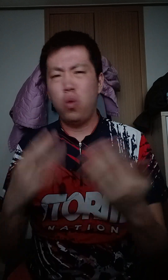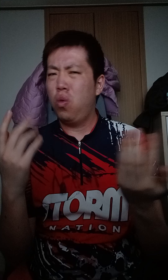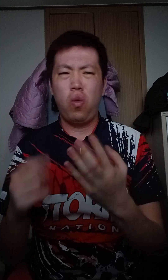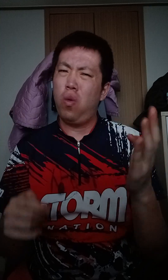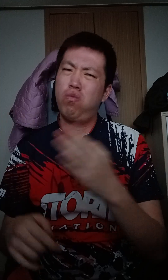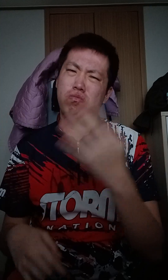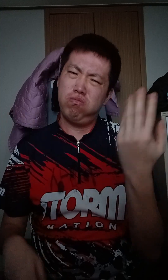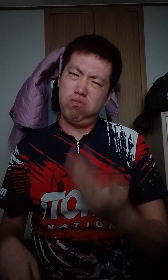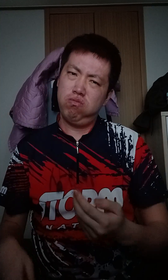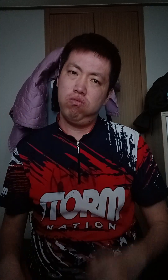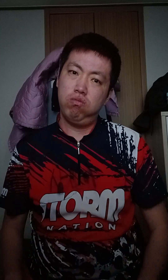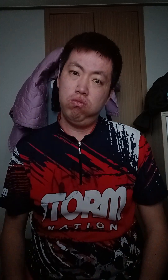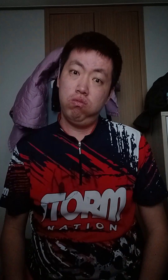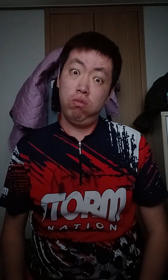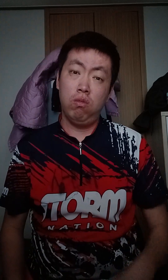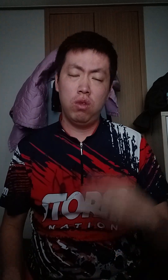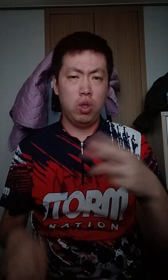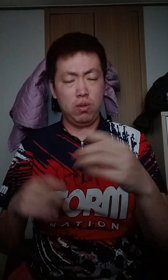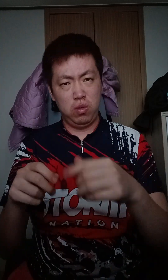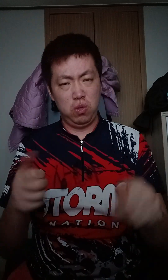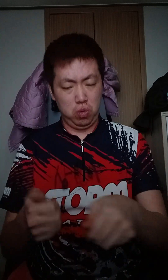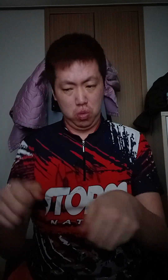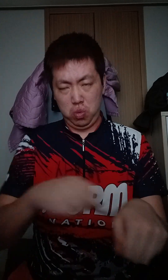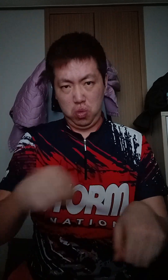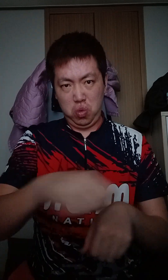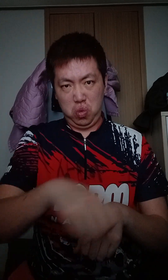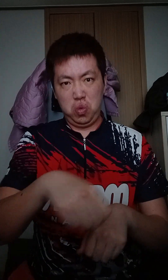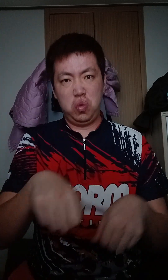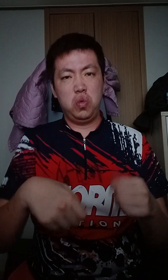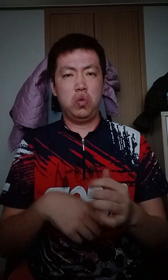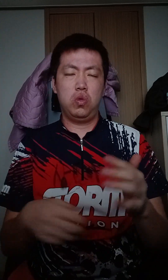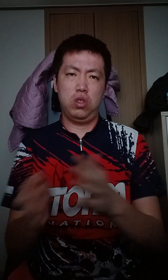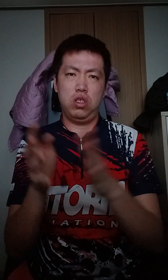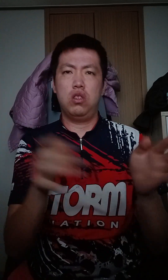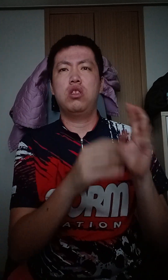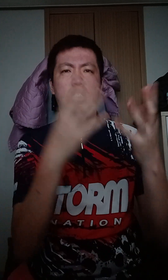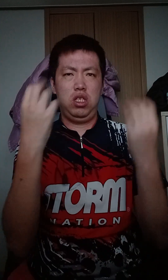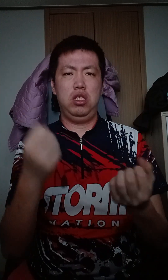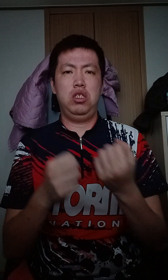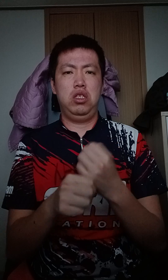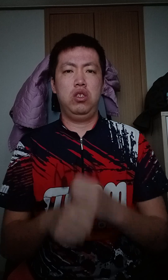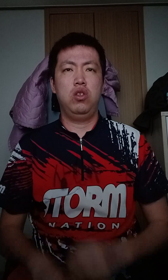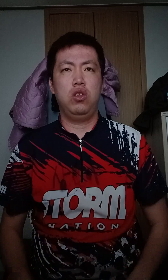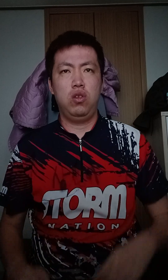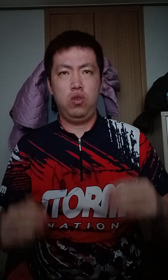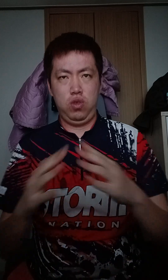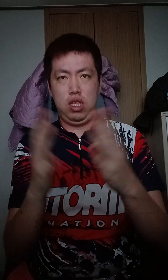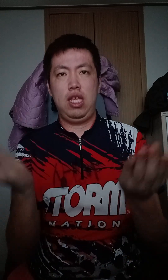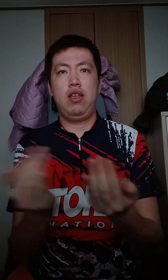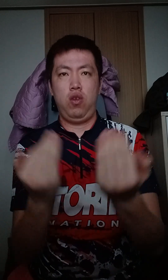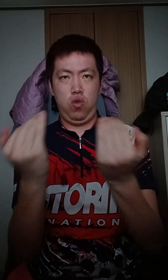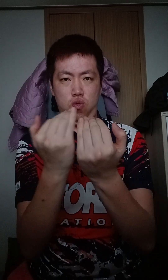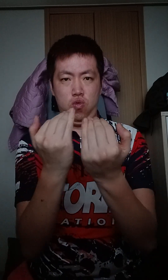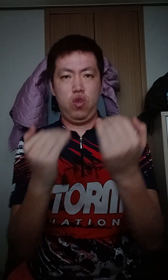없었습니다. 내부가 청소용품으로 가득하기 때문입니다. 또 다른 건물, 아예 장애인 화장실